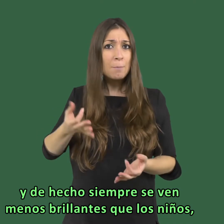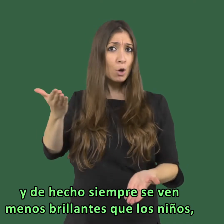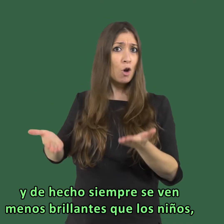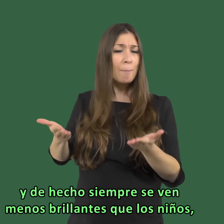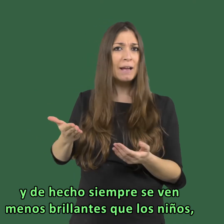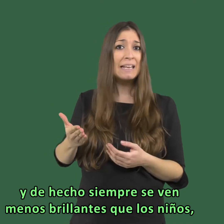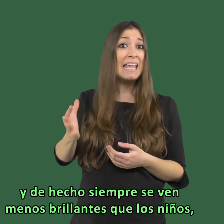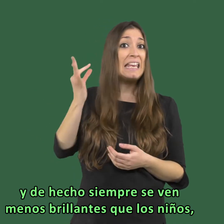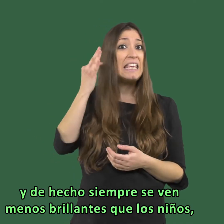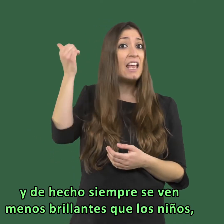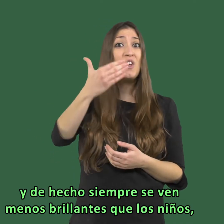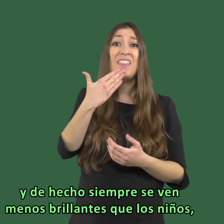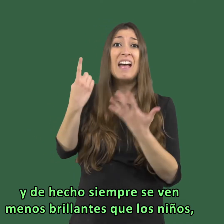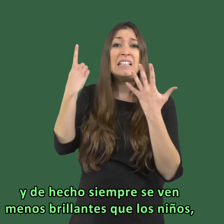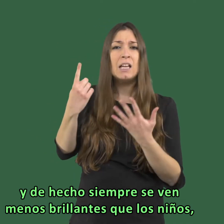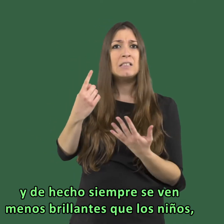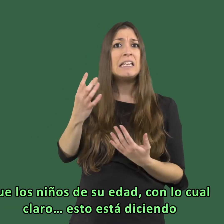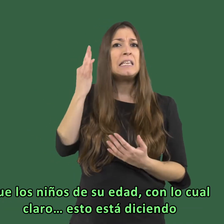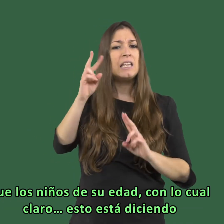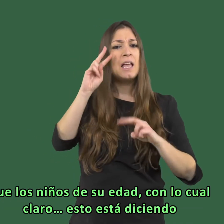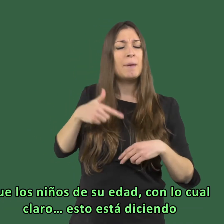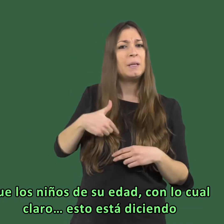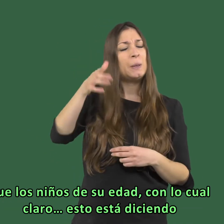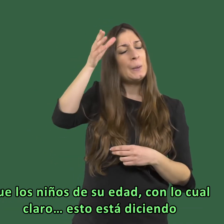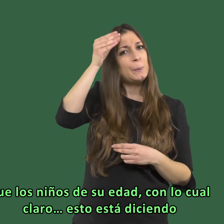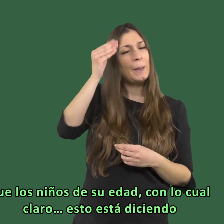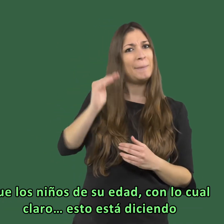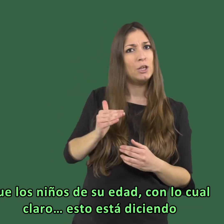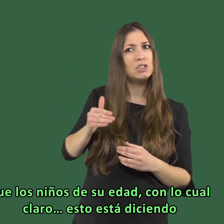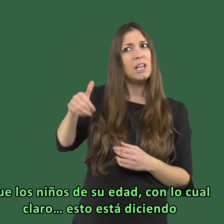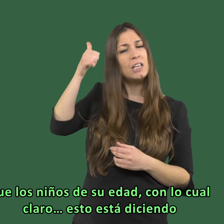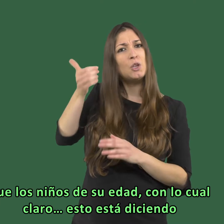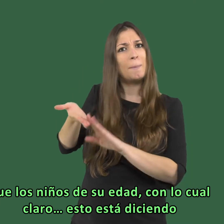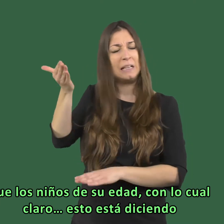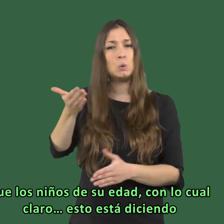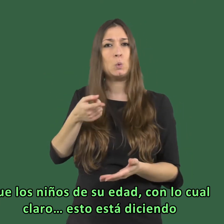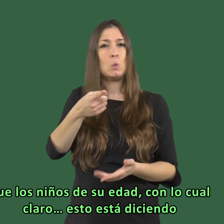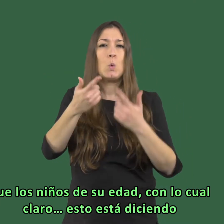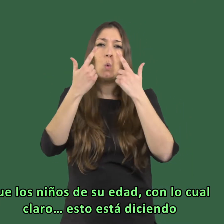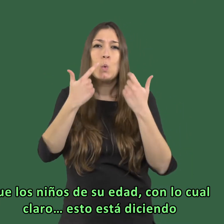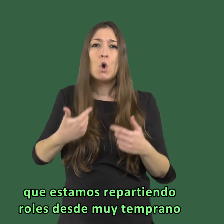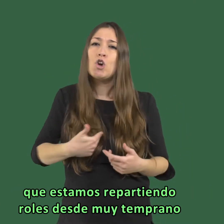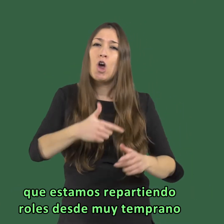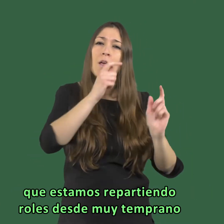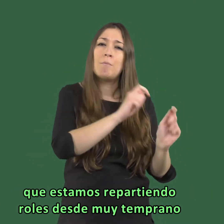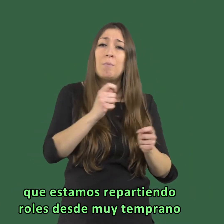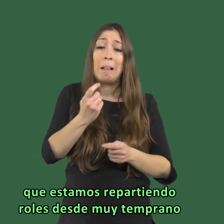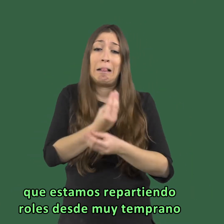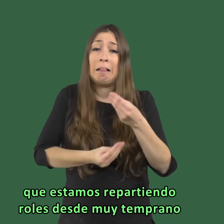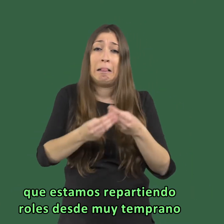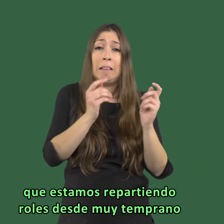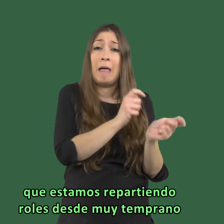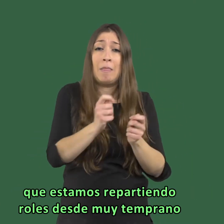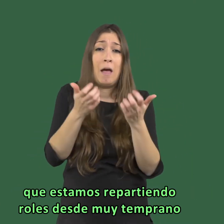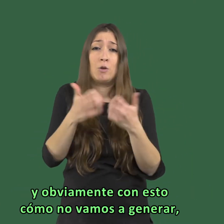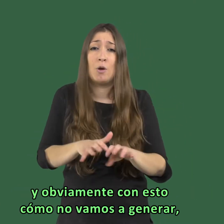se ven menos brillantes que los niños de su edad. Con lo cual, claro, esto está diciendo que estamos repartiendo roles desde muy,